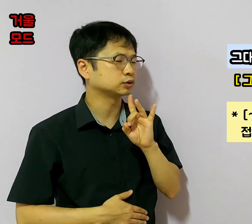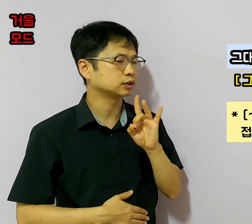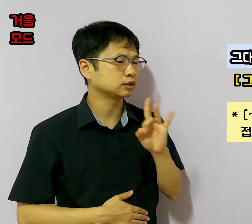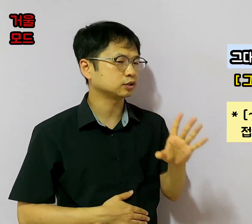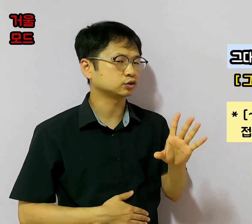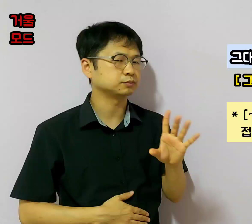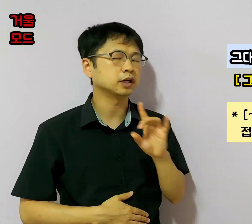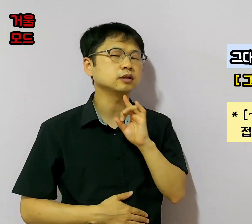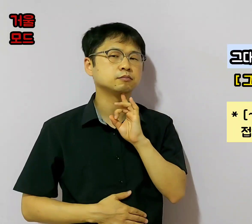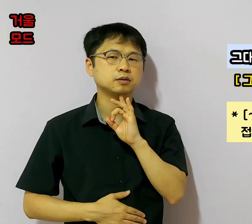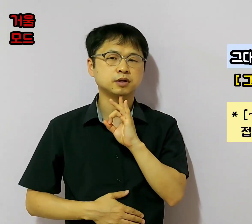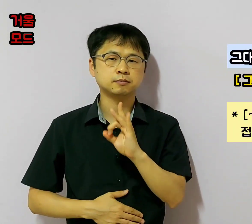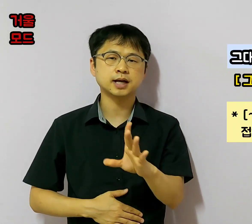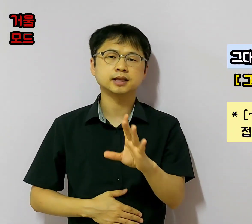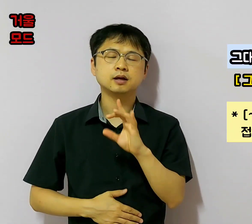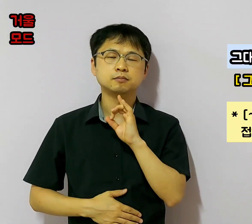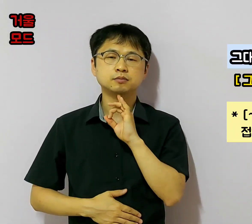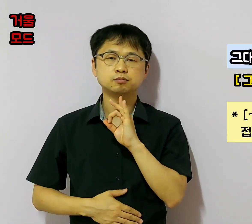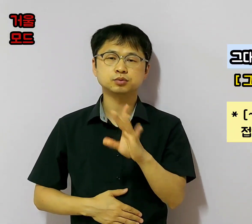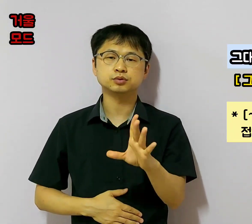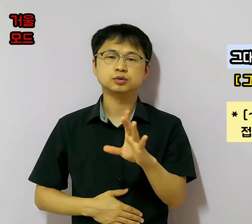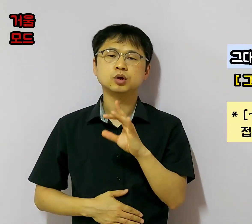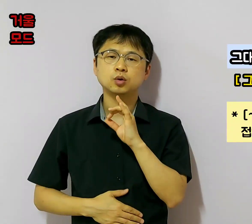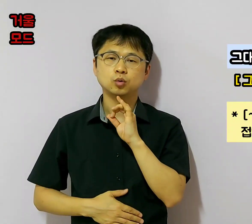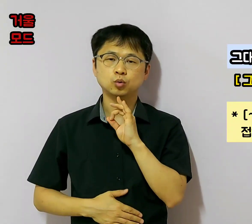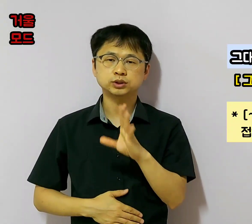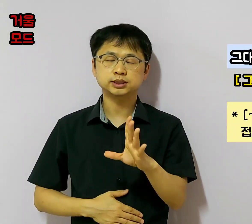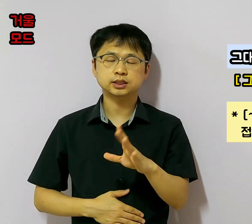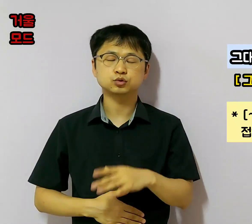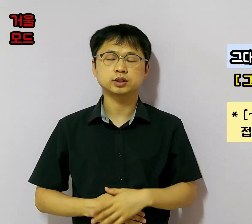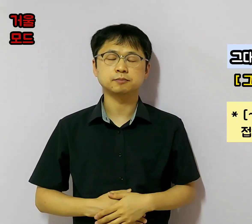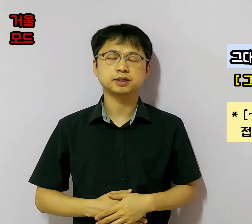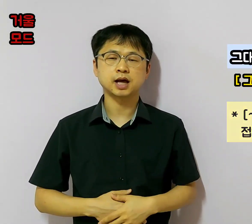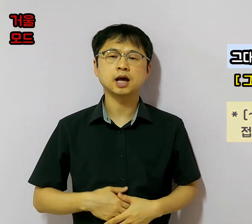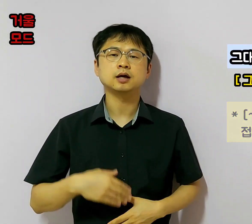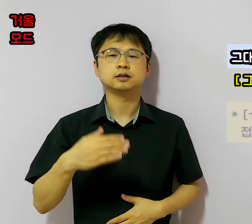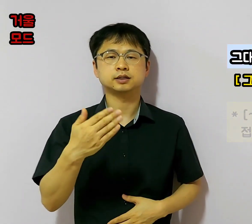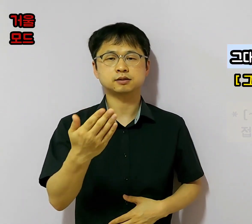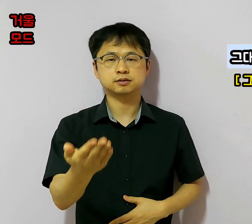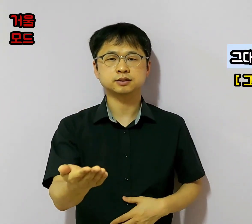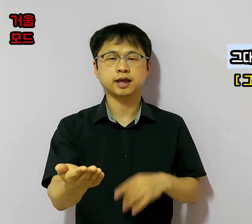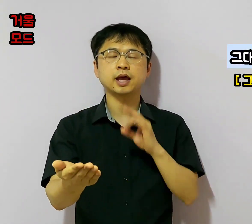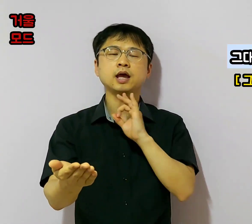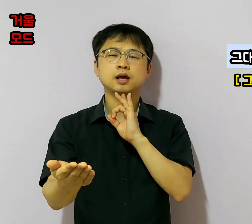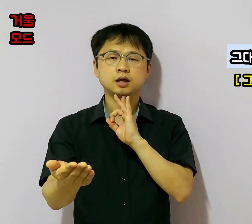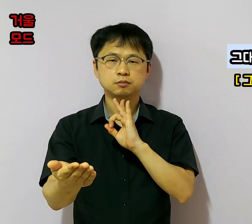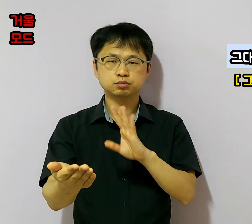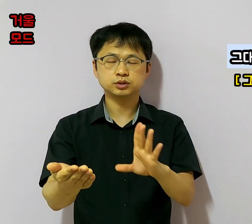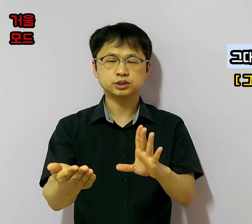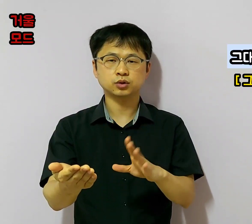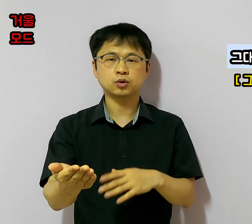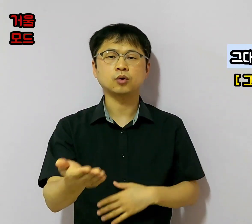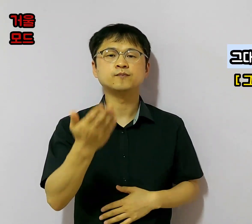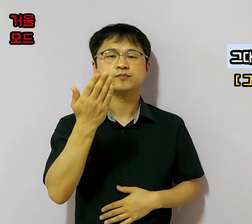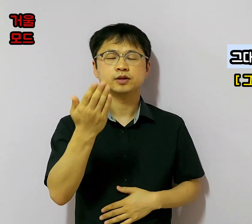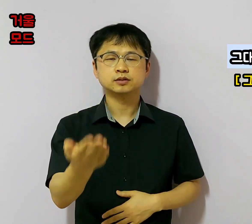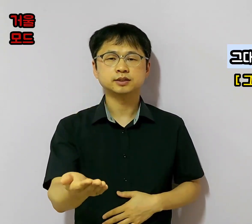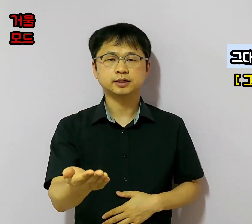중지를 튕겨주시면 뭐뭐만, 뭐뭐뿐, 오직이란 수어가 됩니다. 그래서 그대뿐이죠.